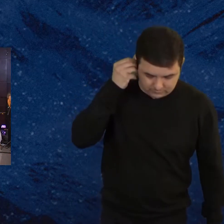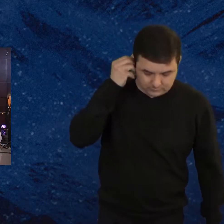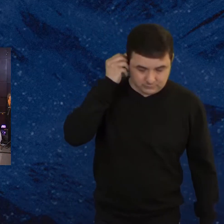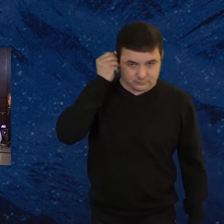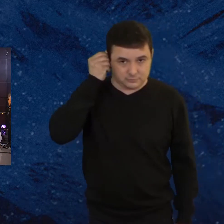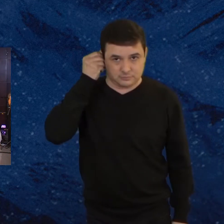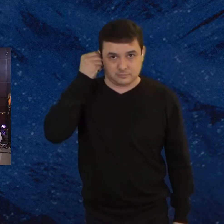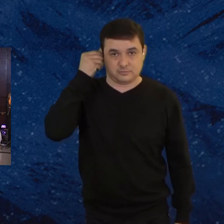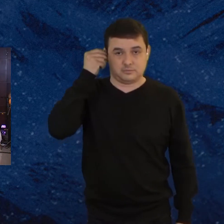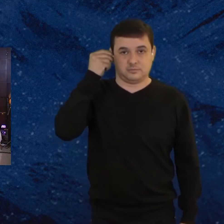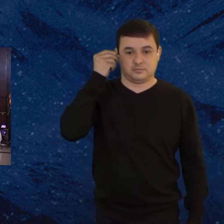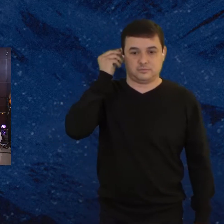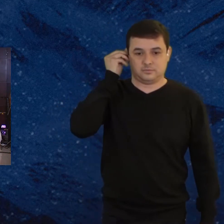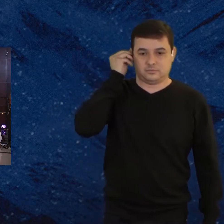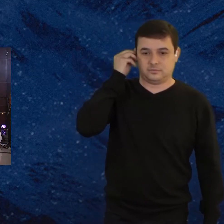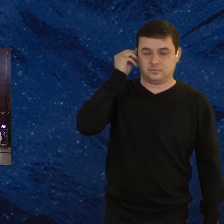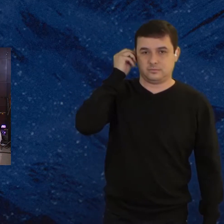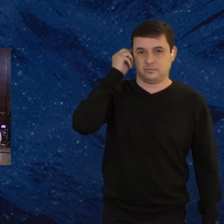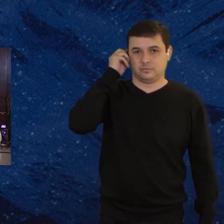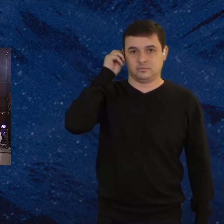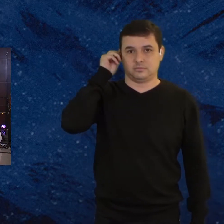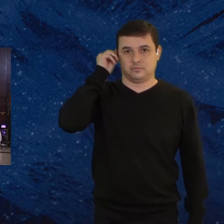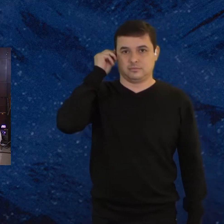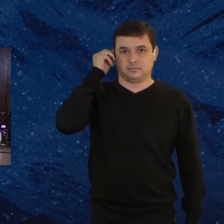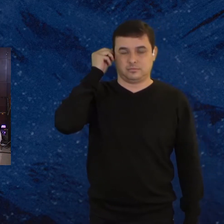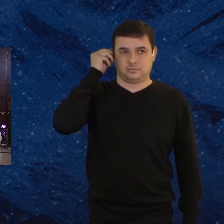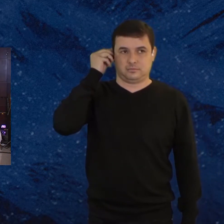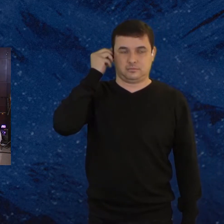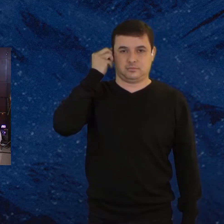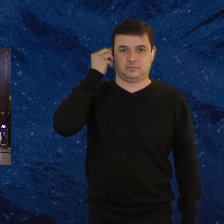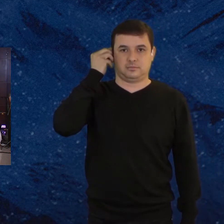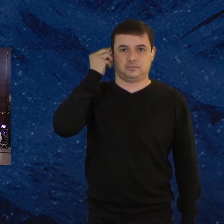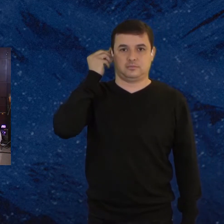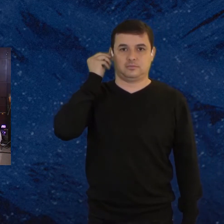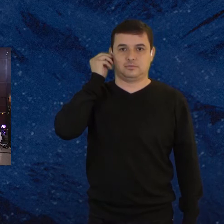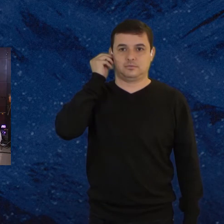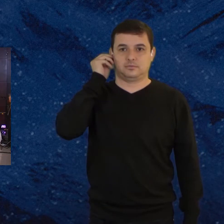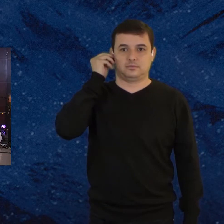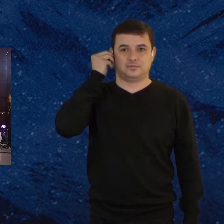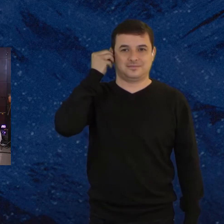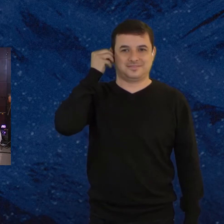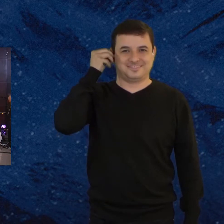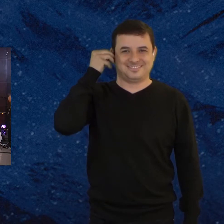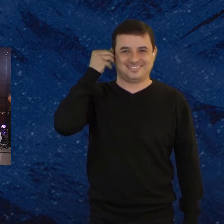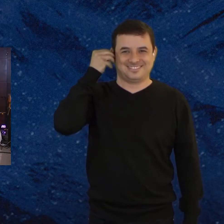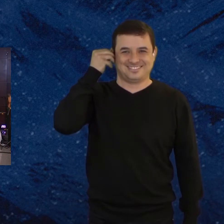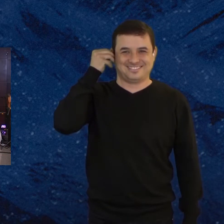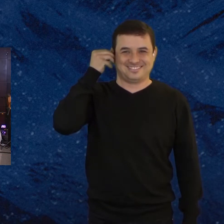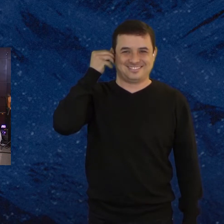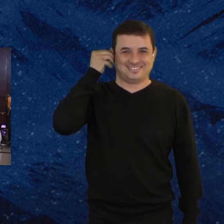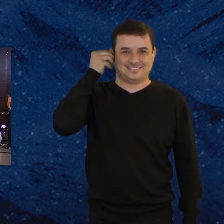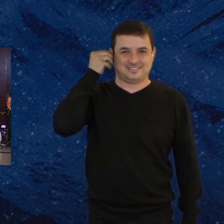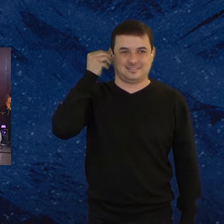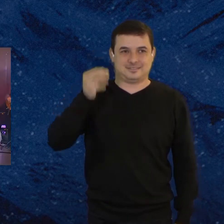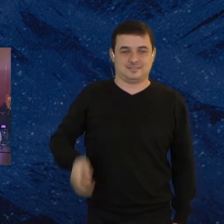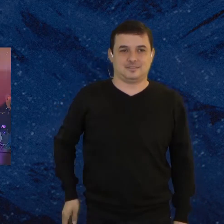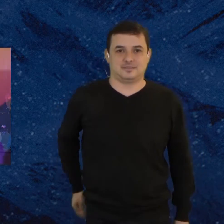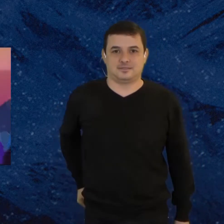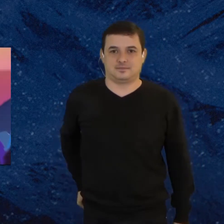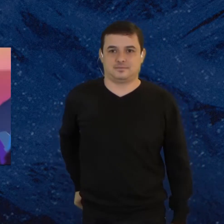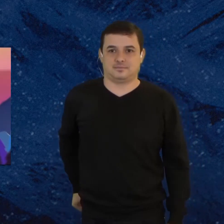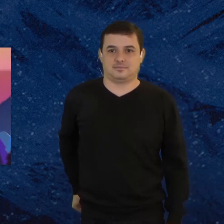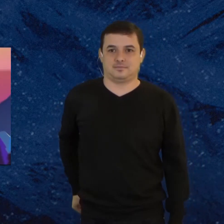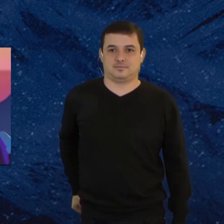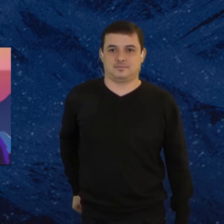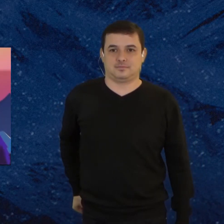graças a Deus. Agora a gente quer convidar nosso querido irmão Lucas Lala para ter uma mensagem para vocês. Amém? Glória a Deus.